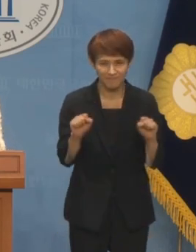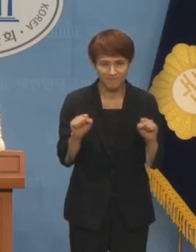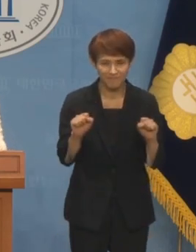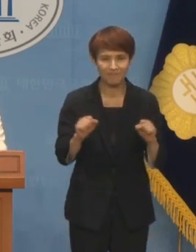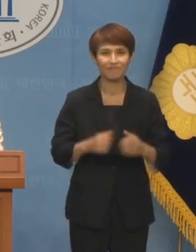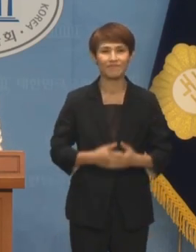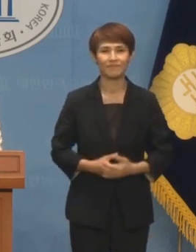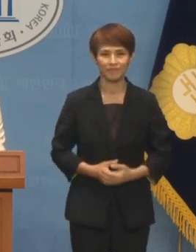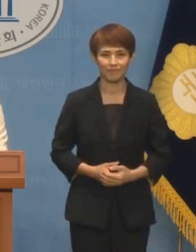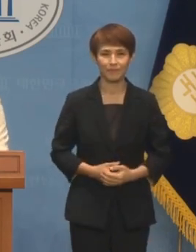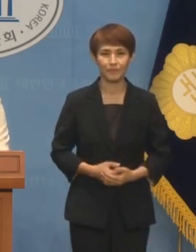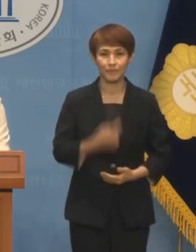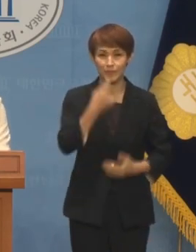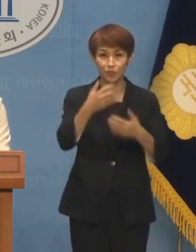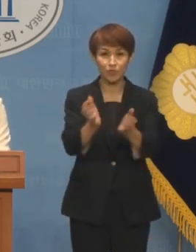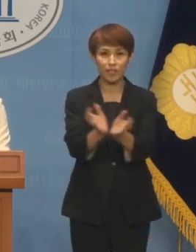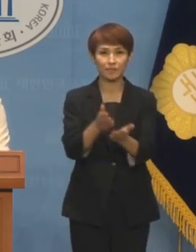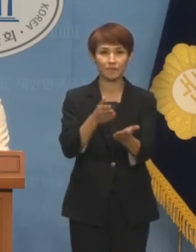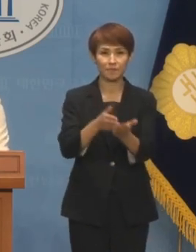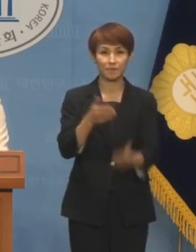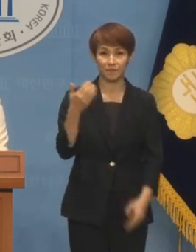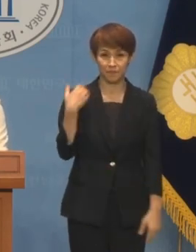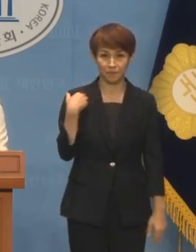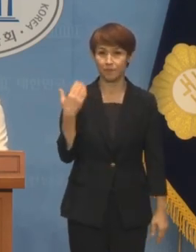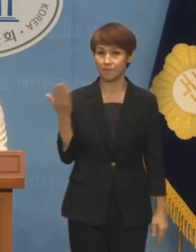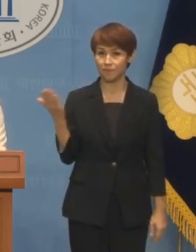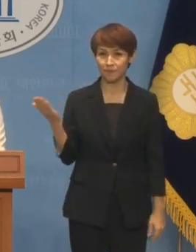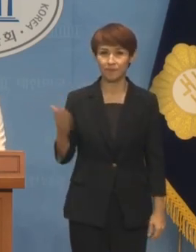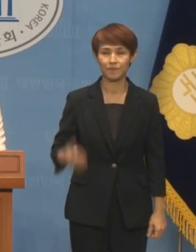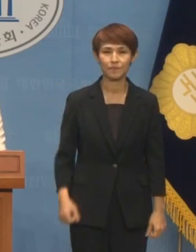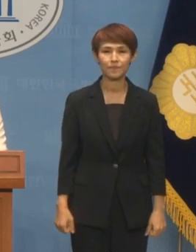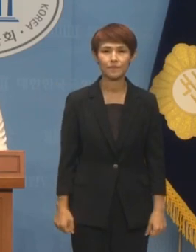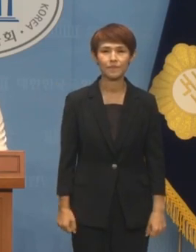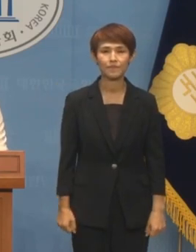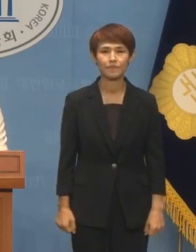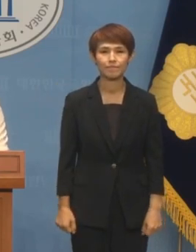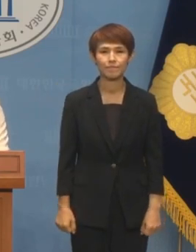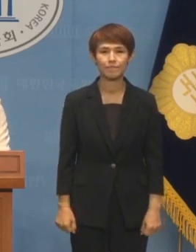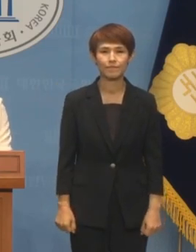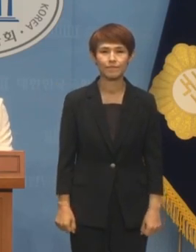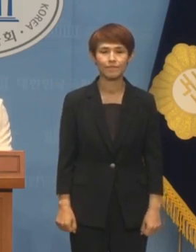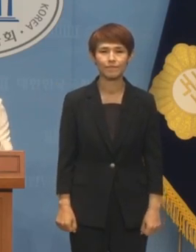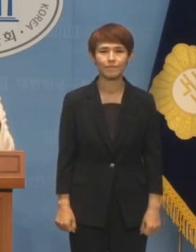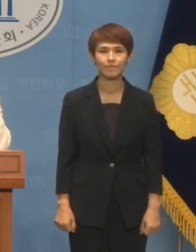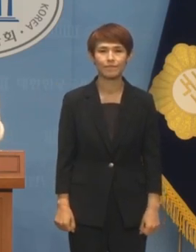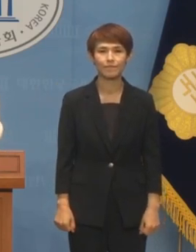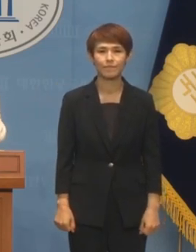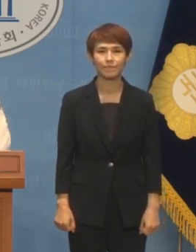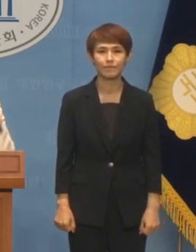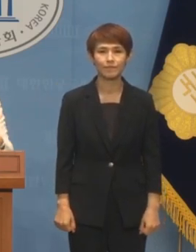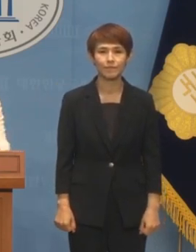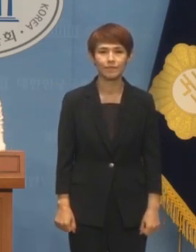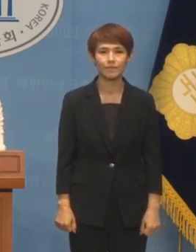안녕하십니까. 민주당 대변인 황정아입니다. 첫 번째 브리핑 시작하겠습니다.